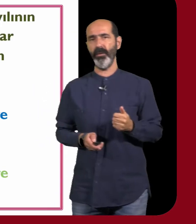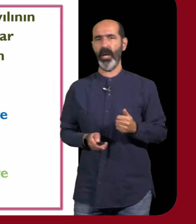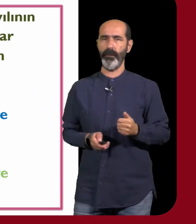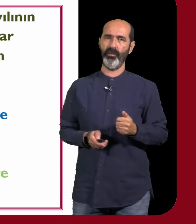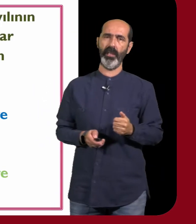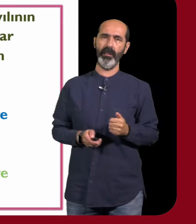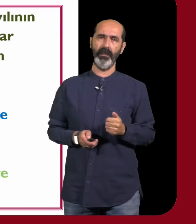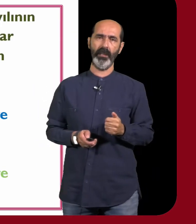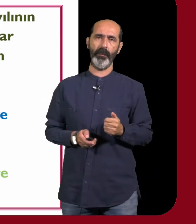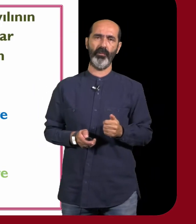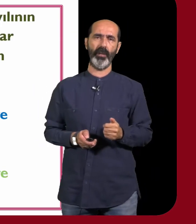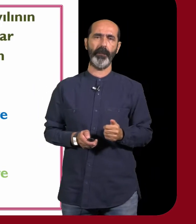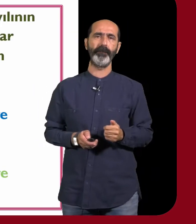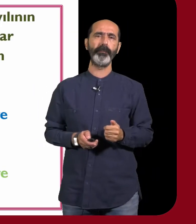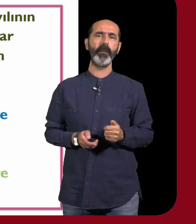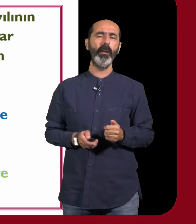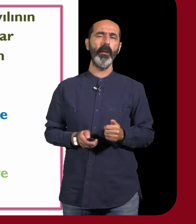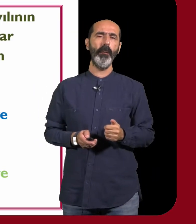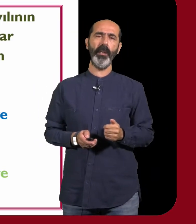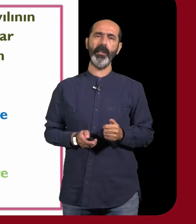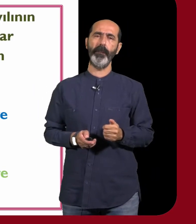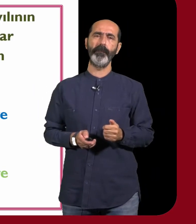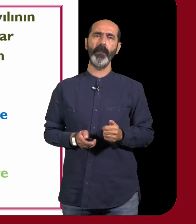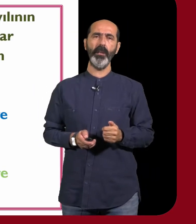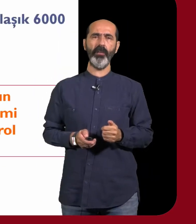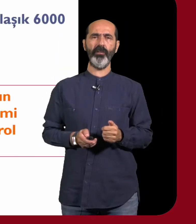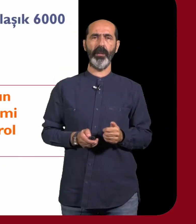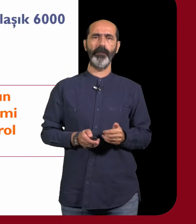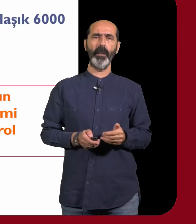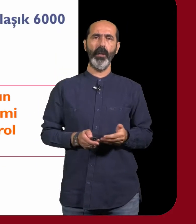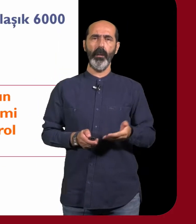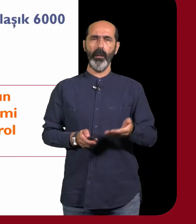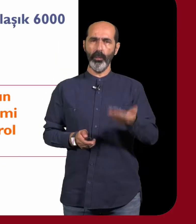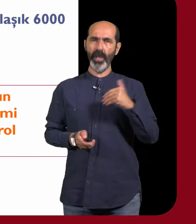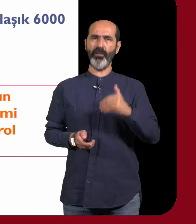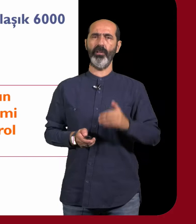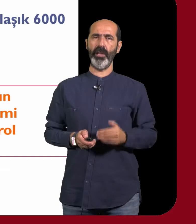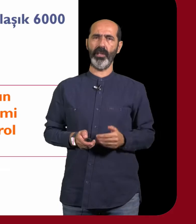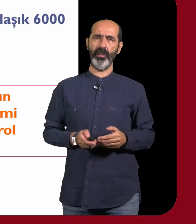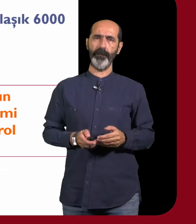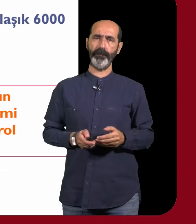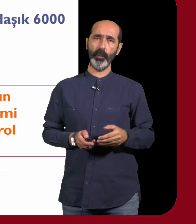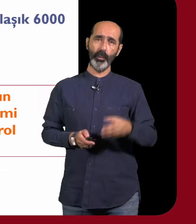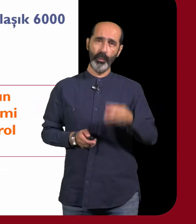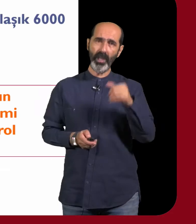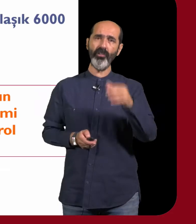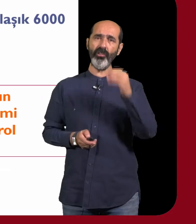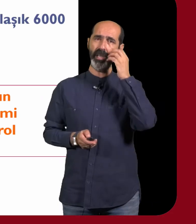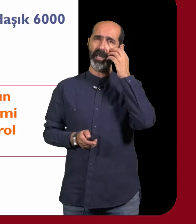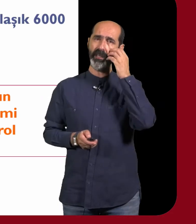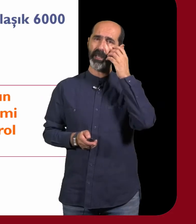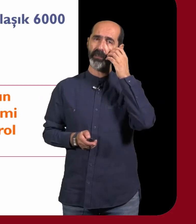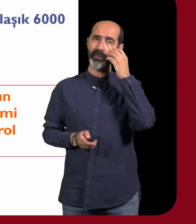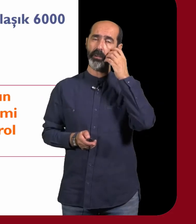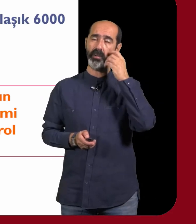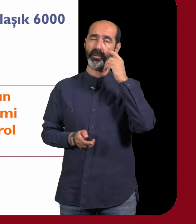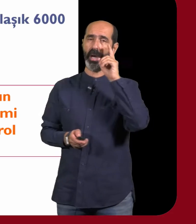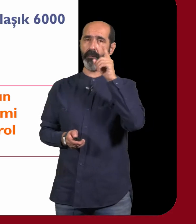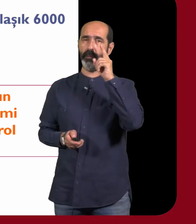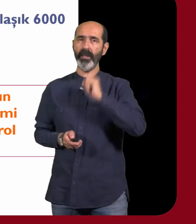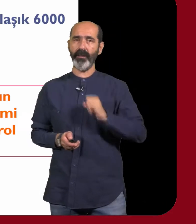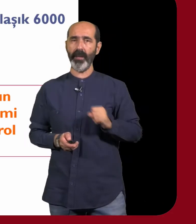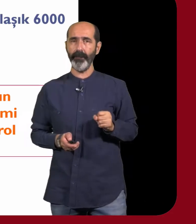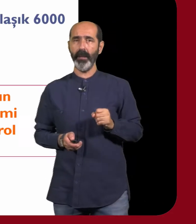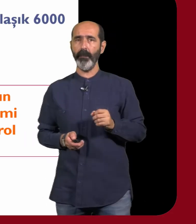hesaplama ne yapmışlar yapmışlar Belki bu geçelim Güneş yılına geçelim Güneş yılı esasına